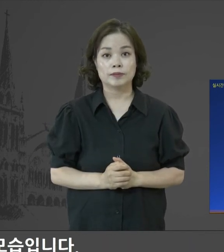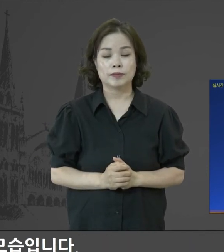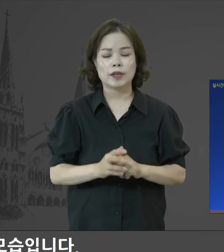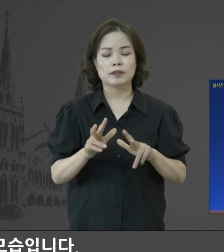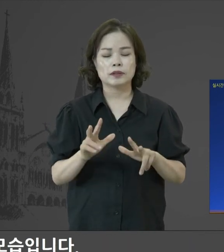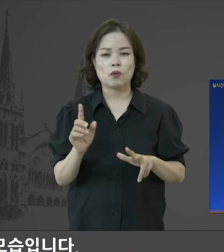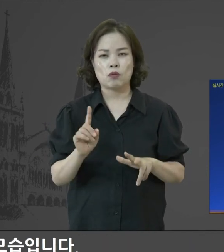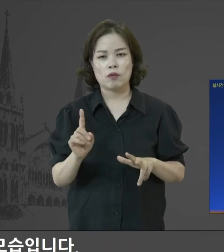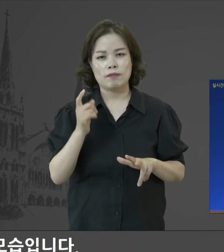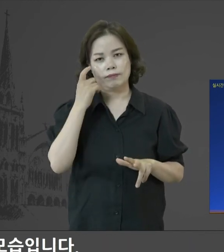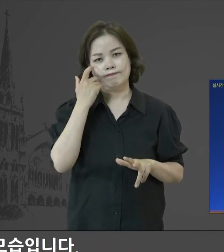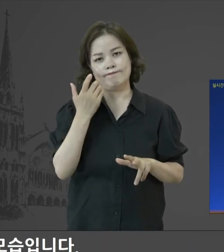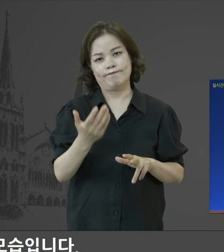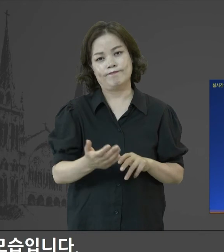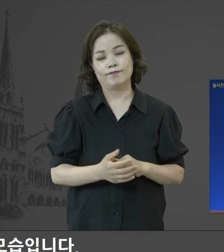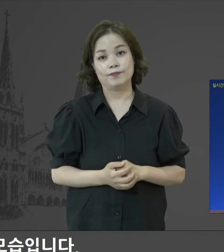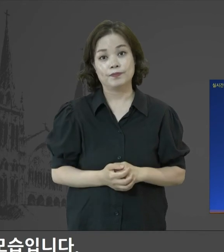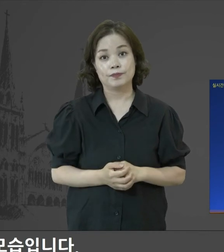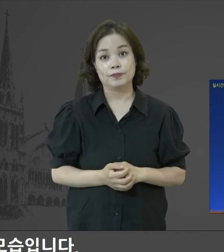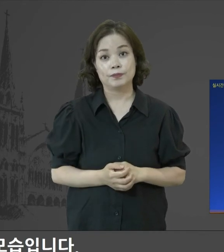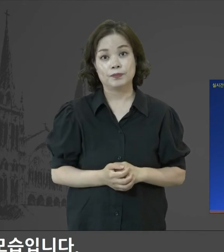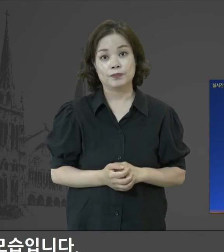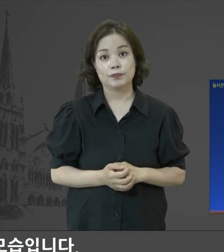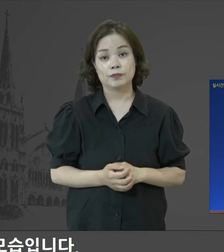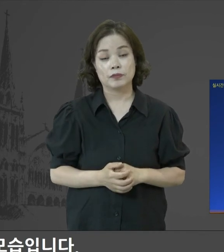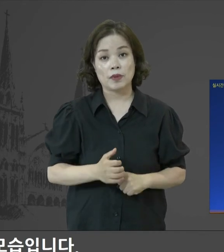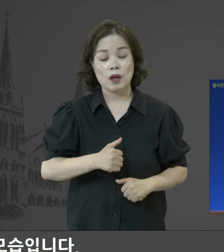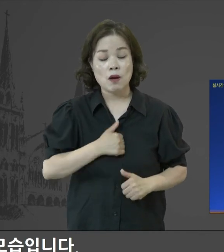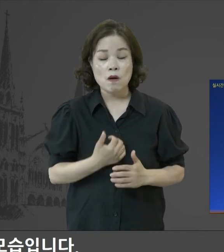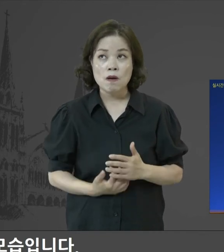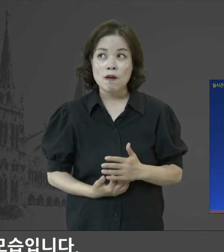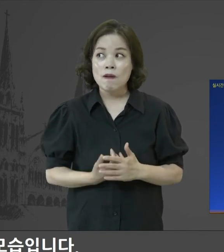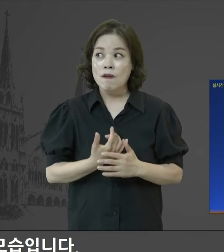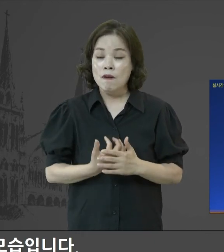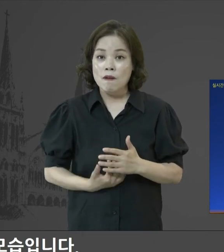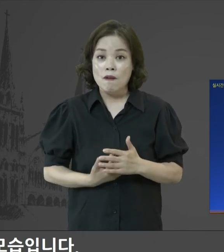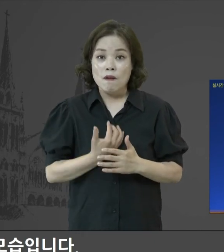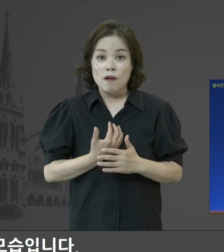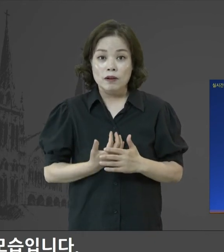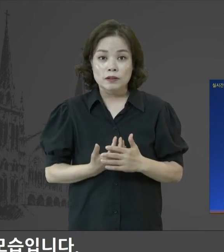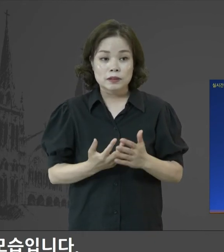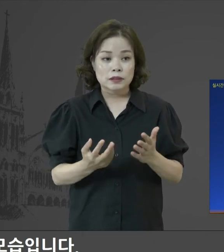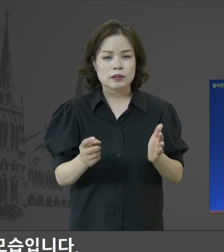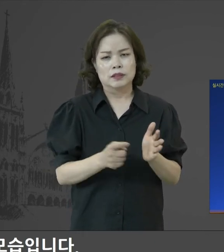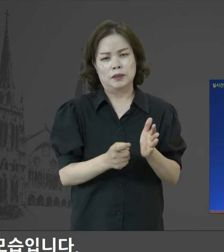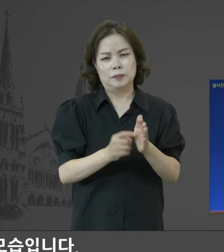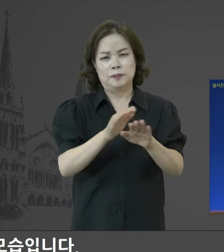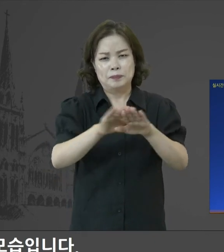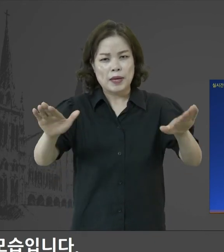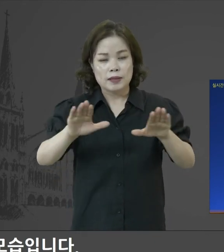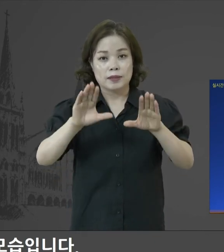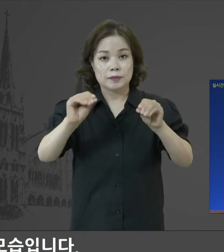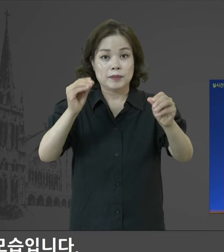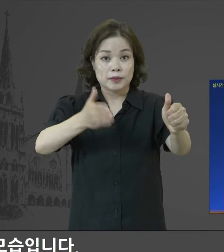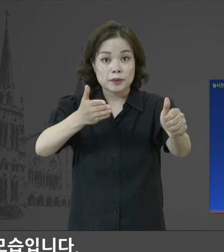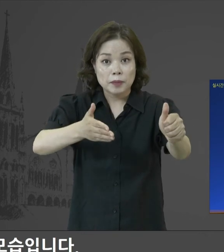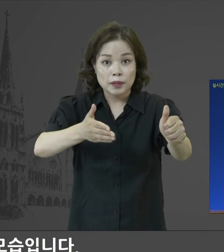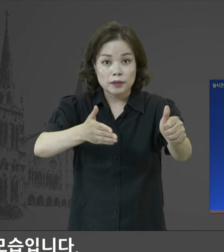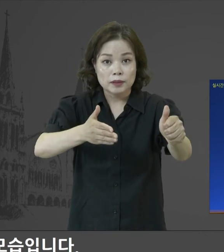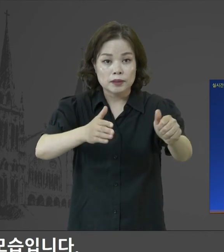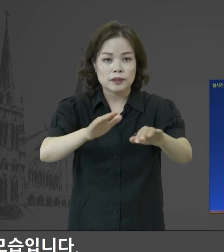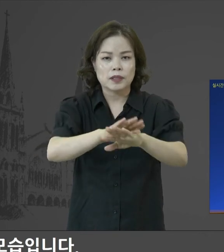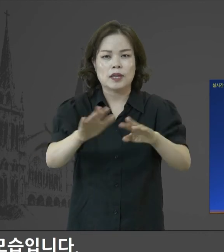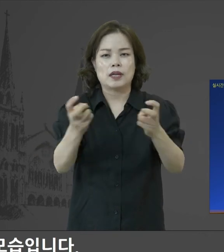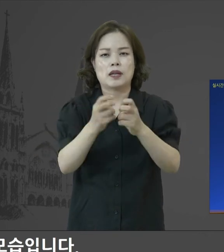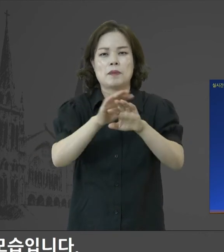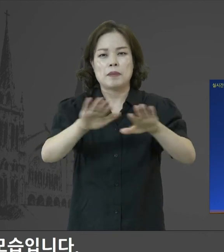이제 우리가 어떻게 해야 될까요? 분이 치미는 일이 생길 때 응급처치하십시오. 응급처치가 끝난